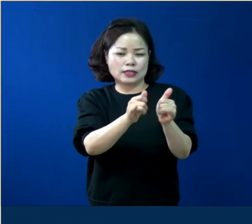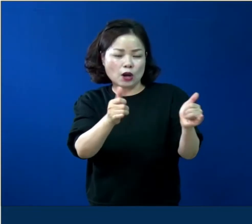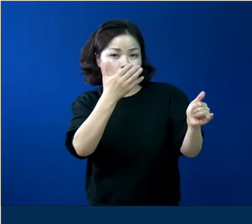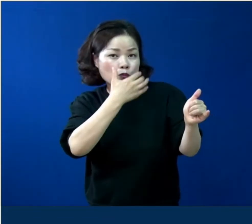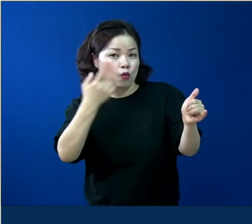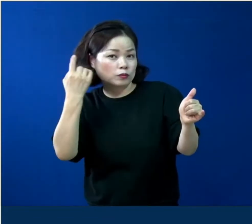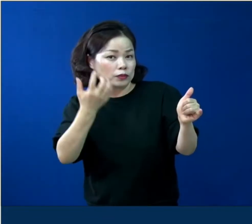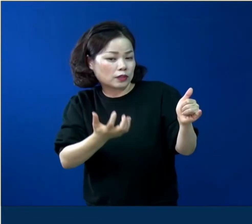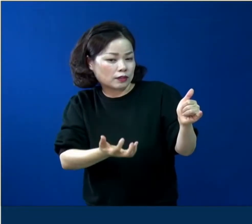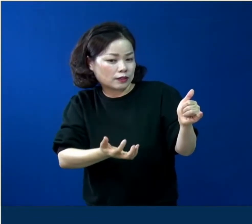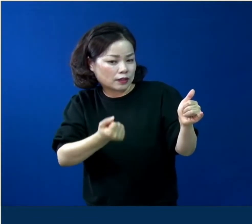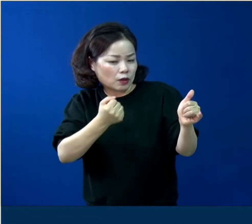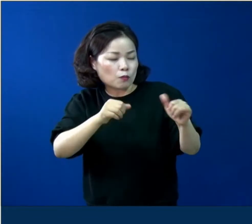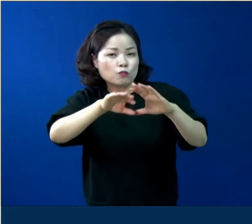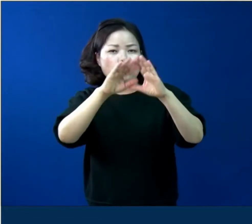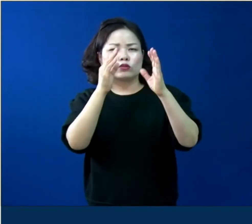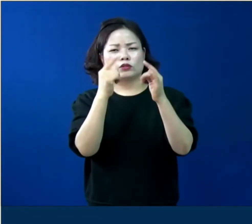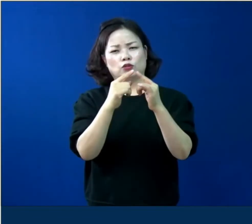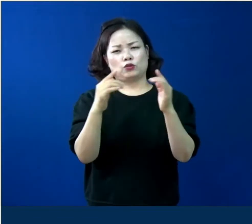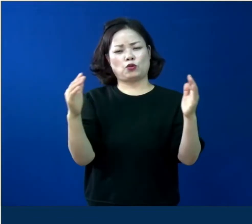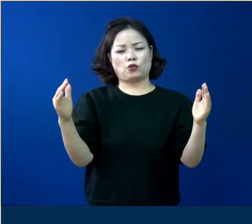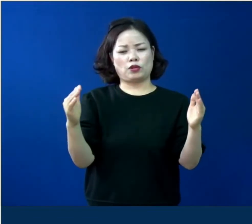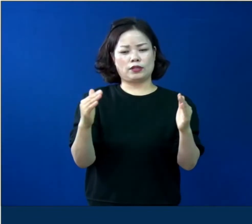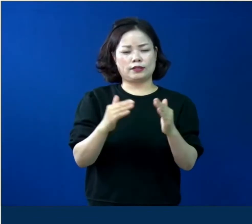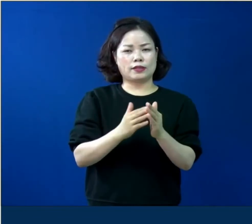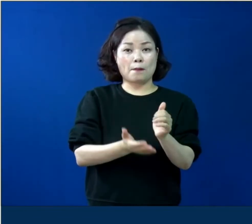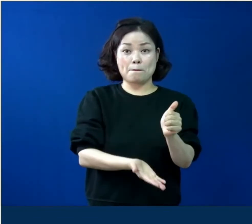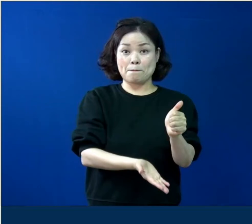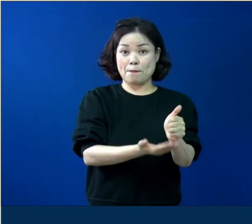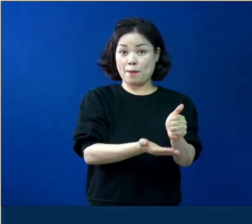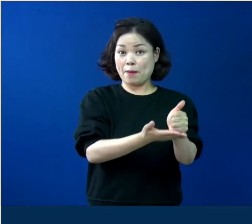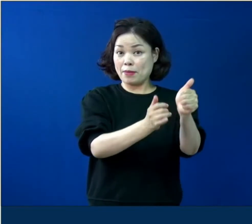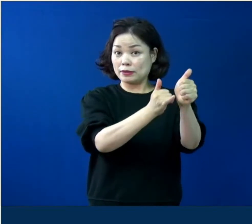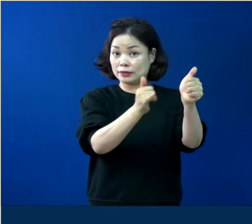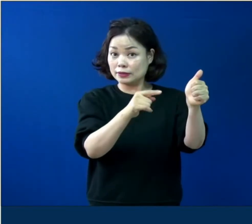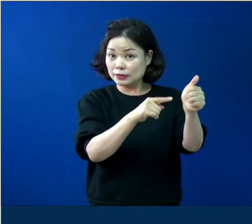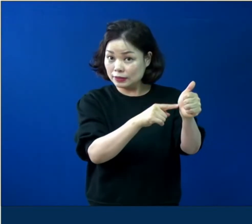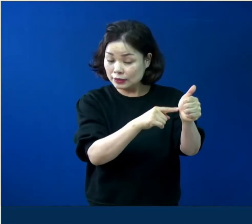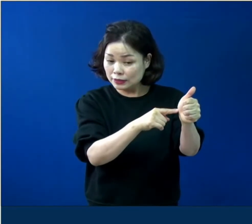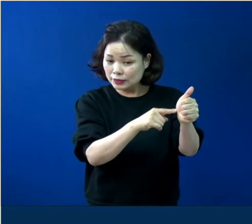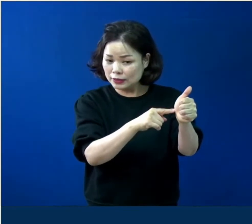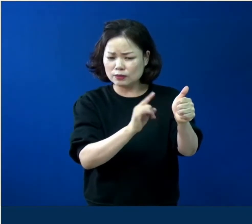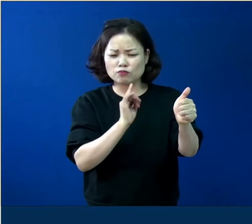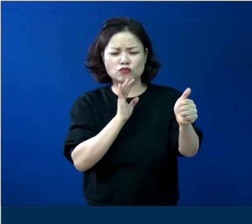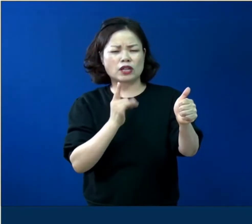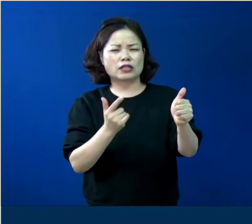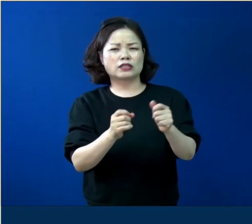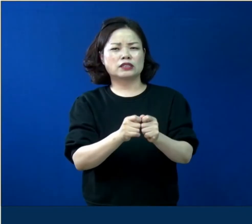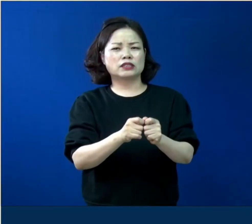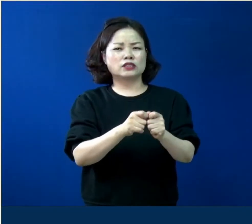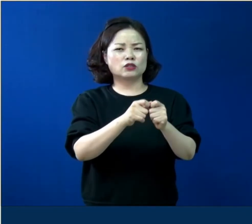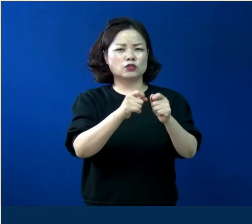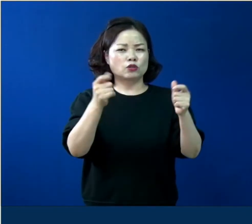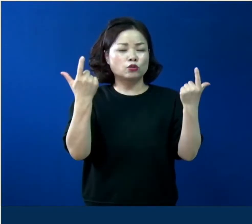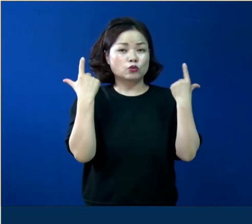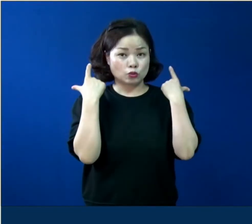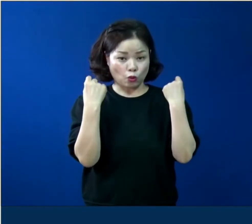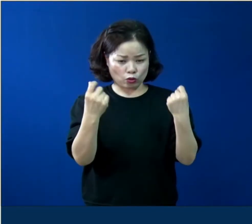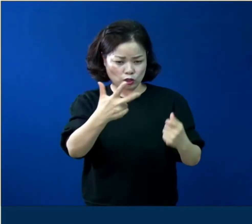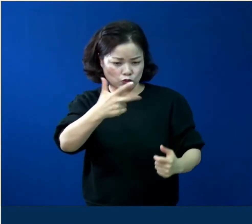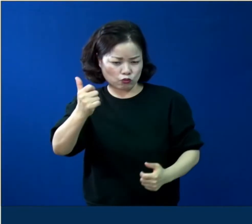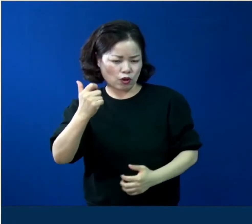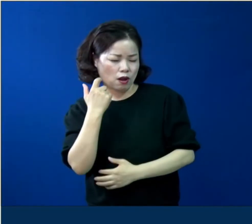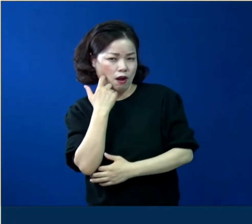사람은 복음으로써 모든 교회에서 칭찬을 받는 자요, 이뿐 아니라 그는 동일한